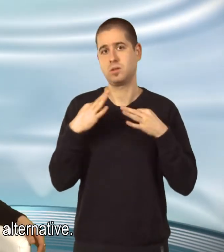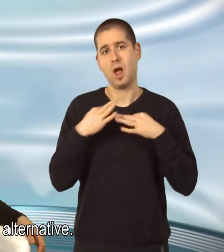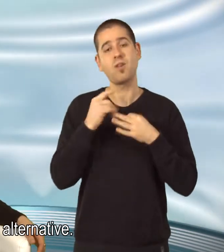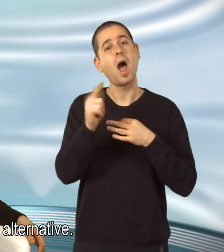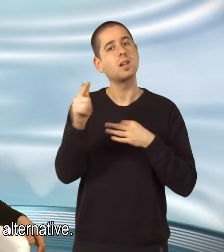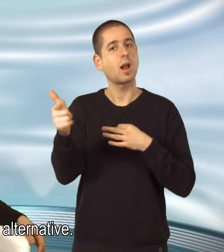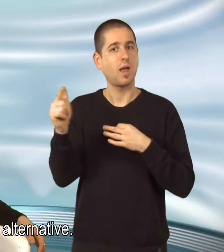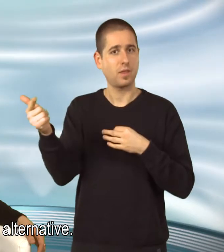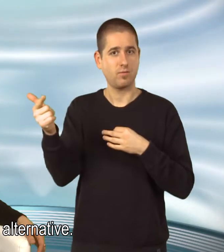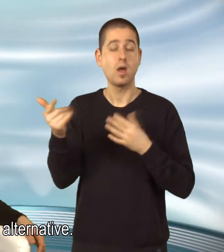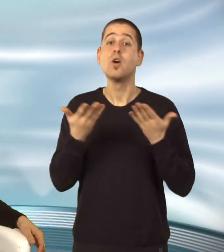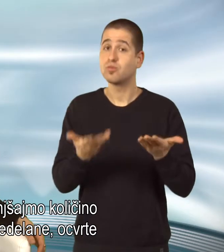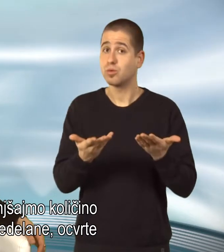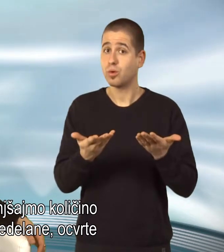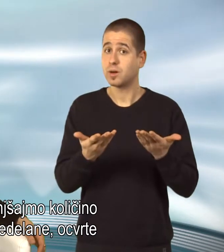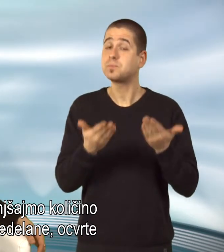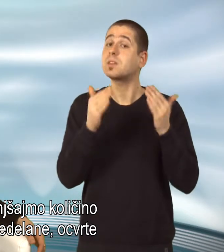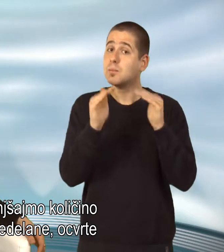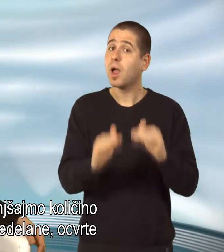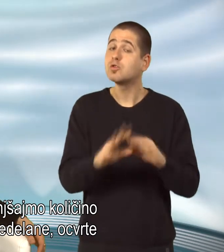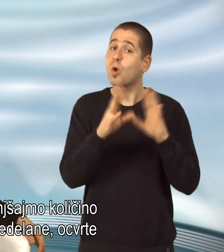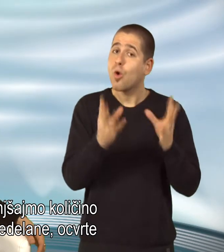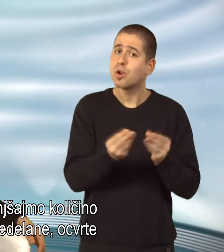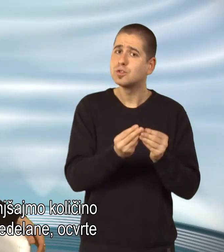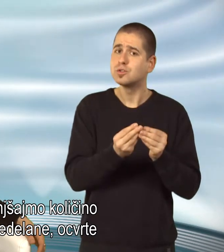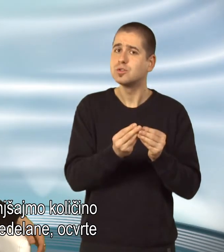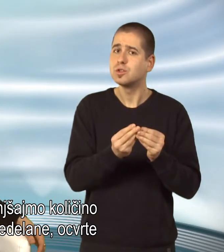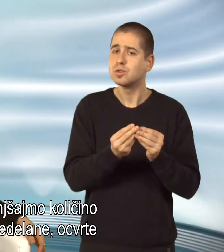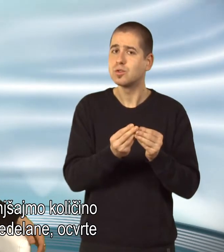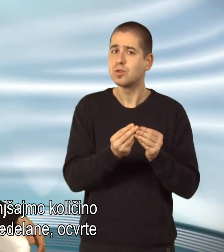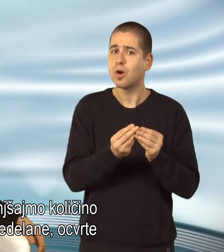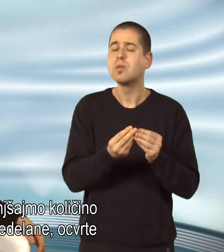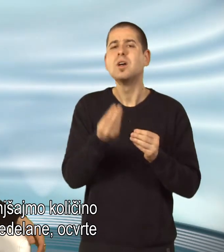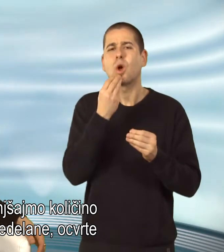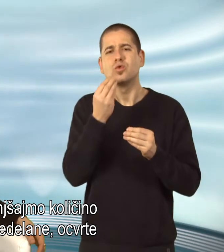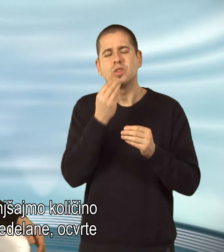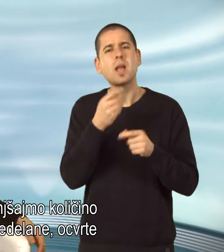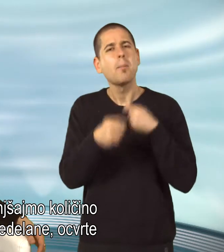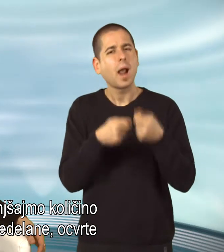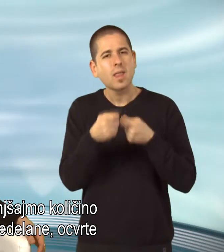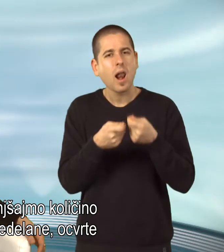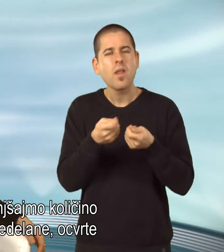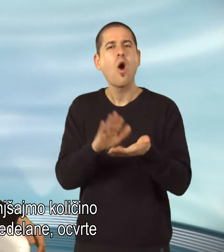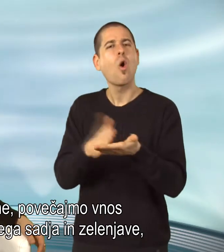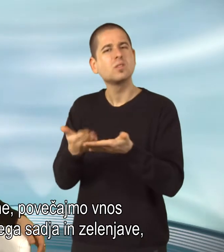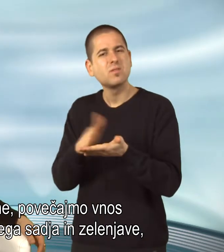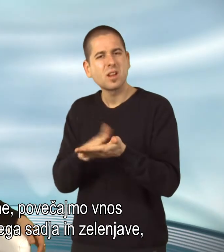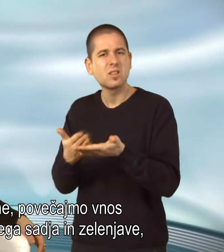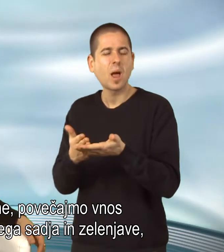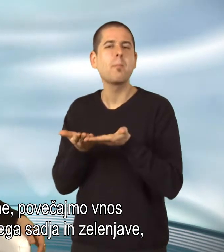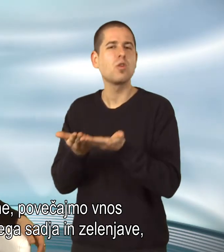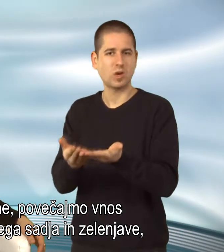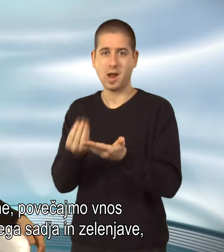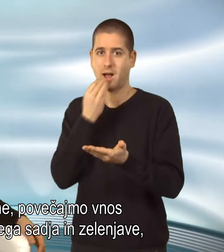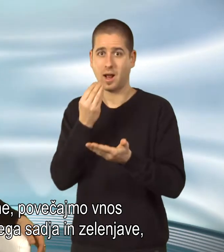zdrave alternative. Torej, manjšamo količino zaužite, predelane, ocvrte in pečene